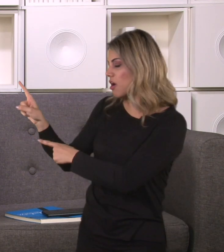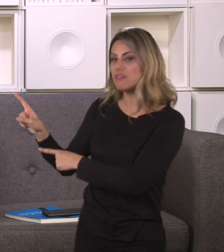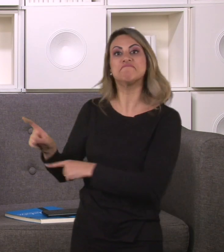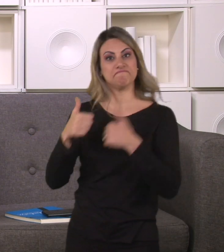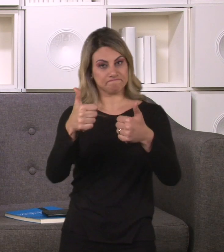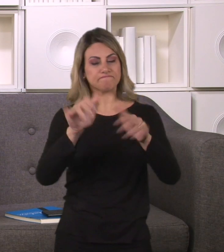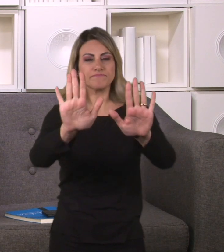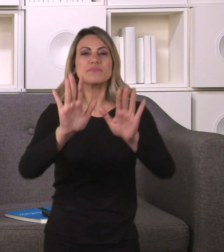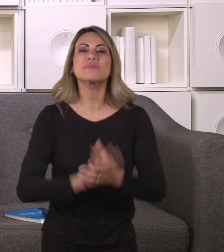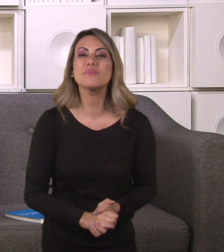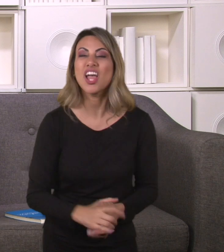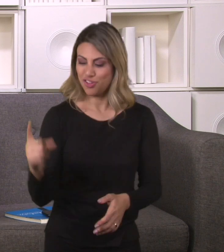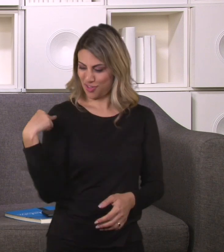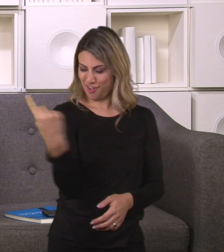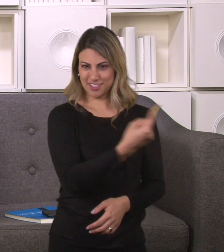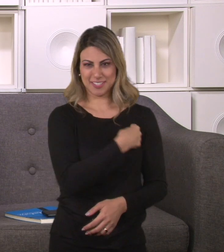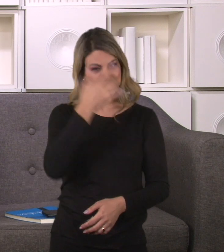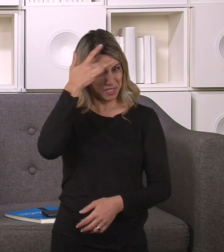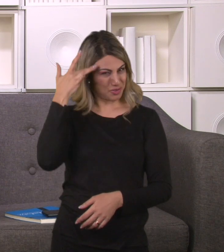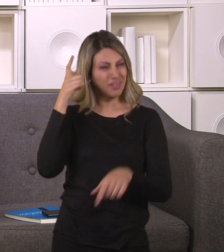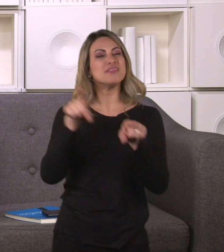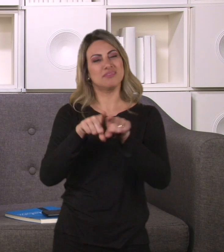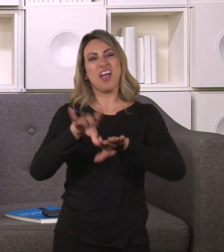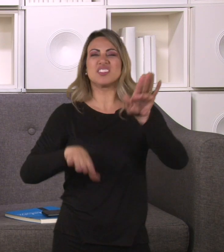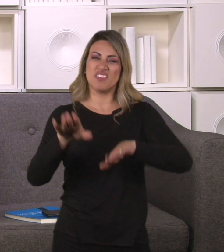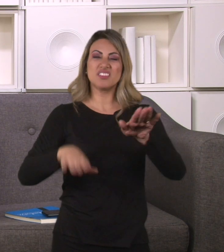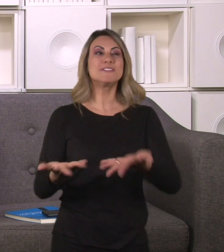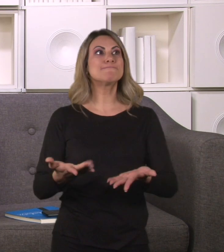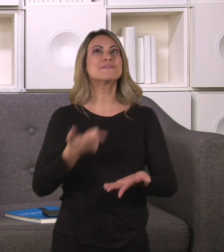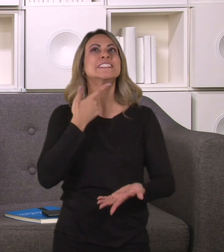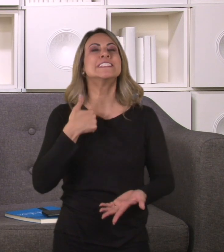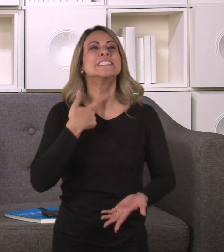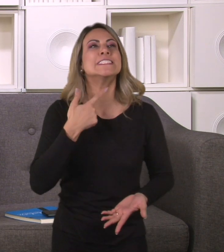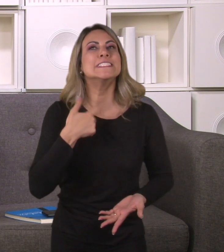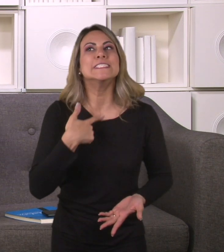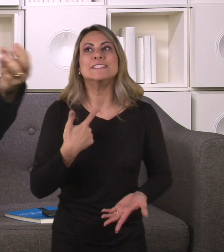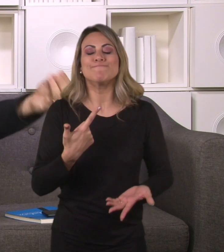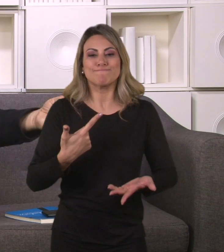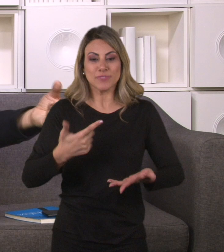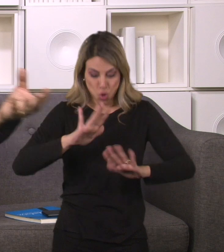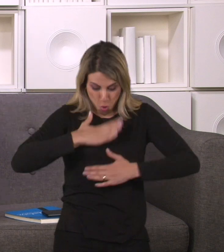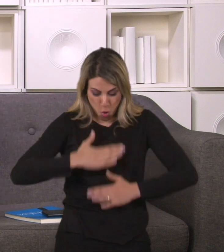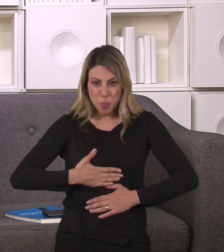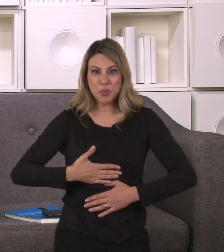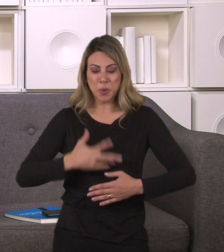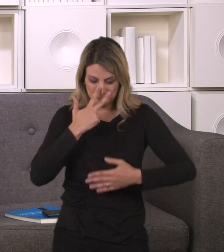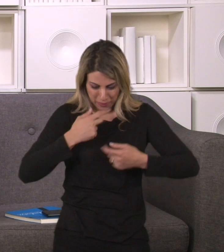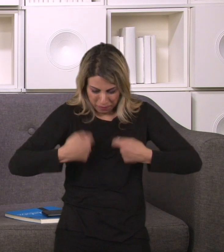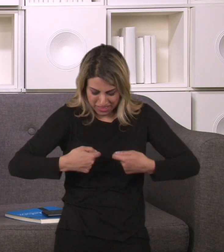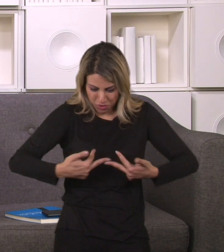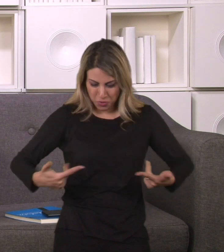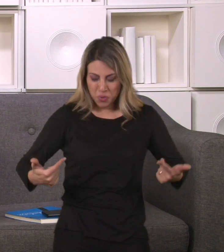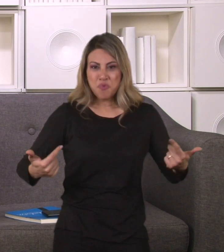supridas, desconforto, um grande desconforto entre você sentir fome e poder